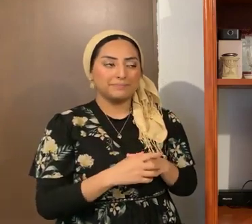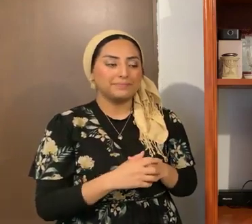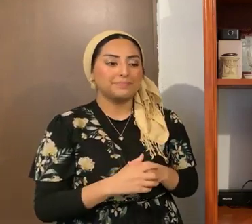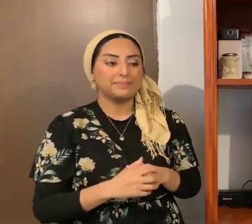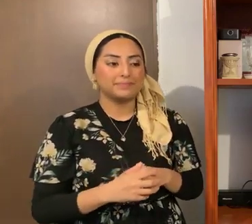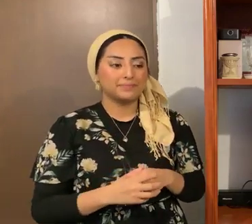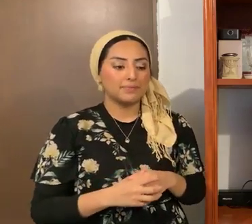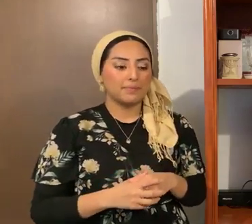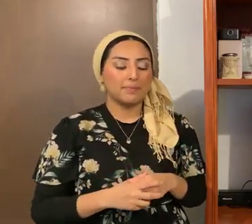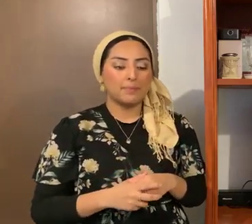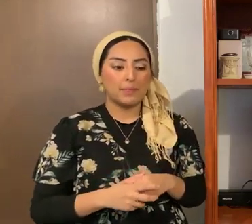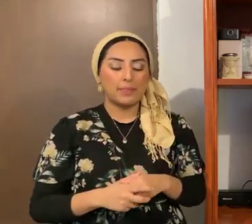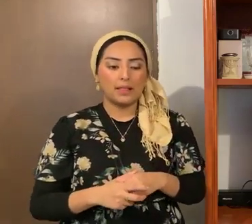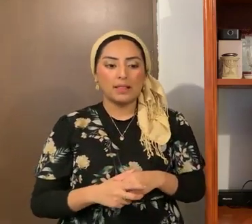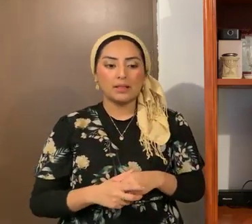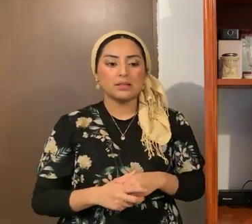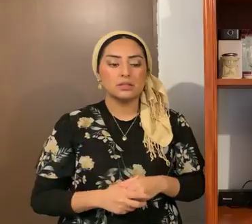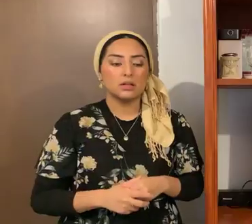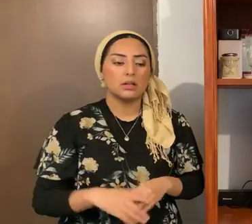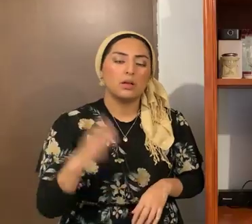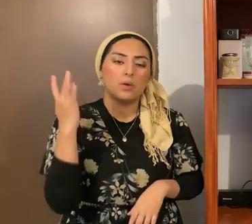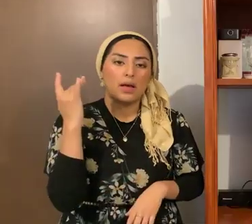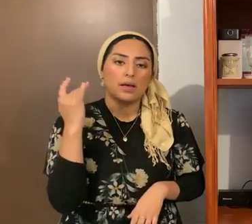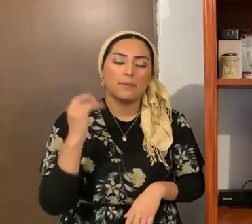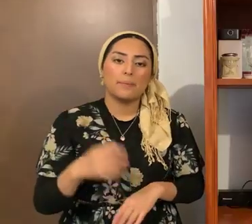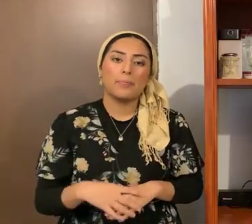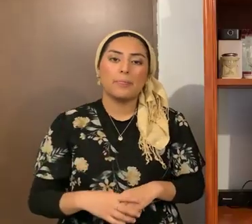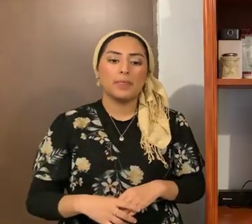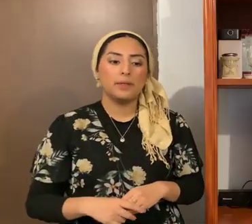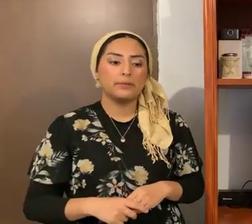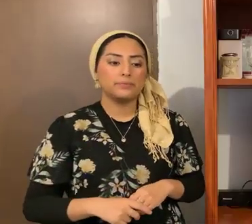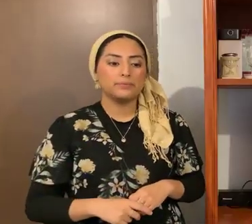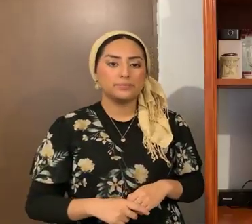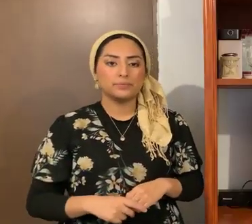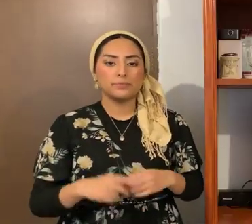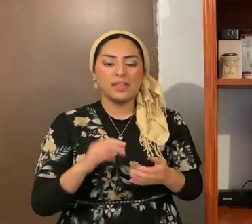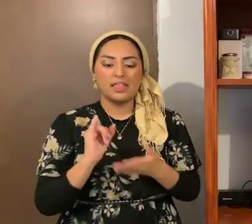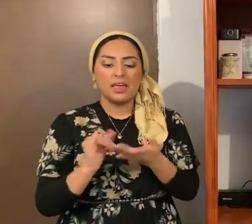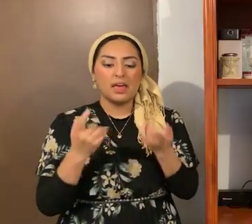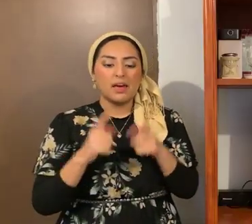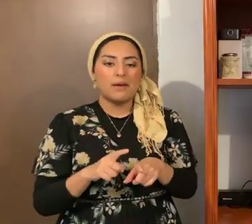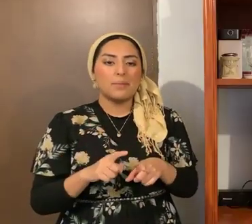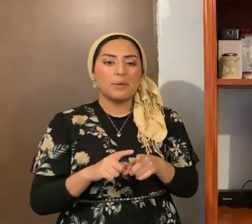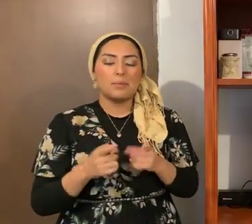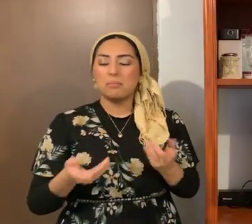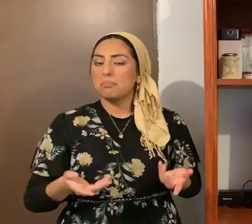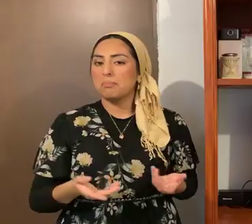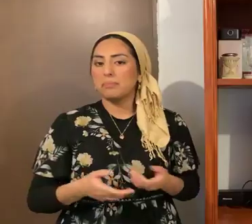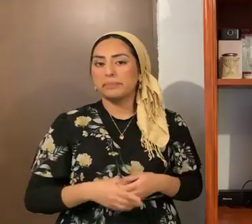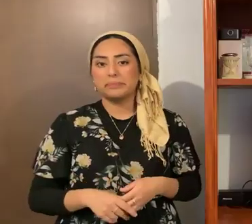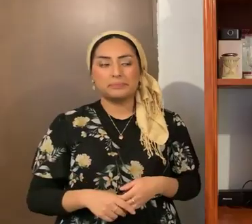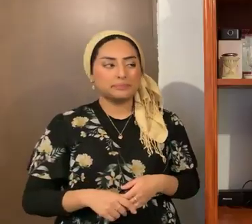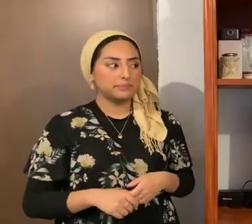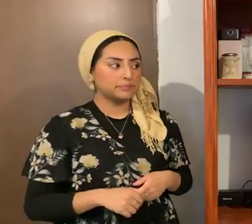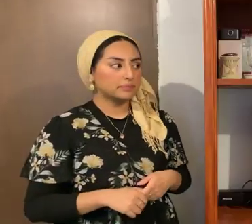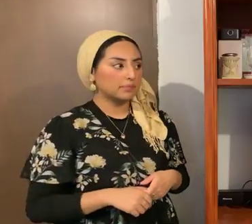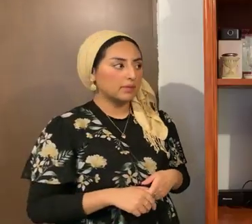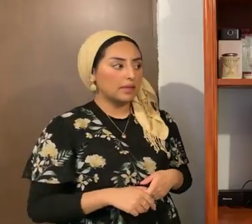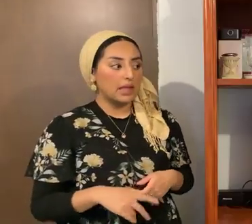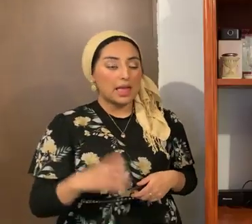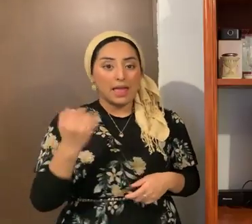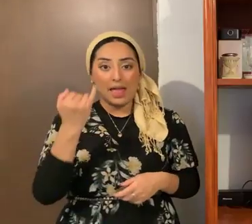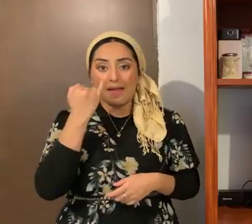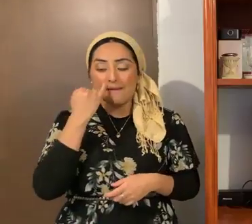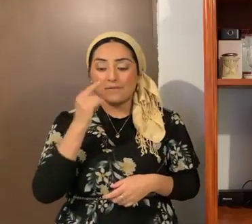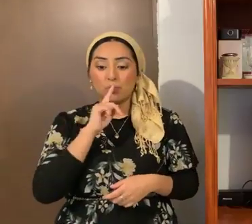capítulo 12, verso 3. ¿Por qué se dio esto? ¿Por qué, si había